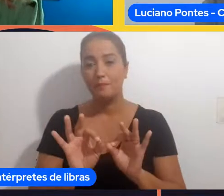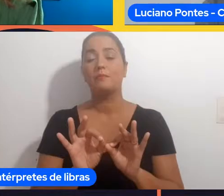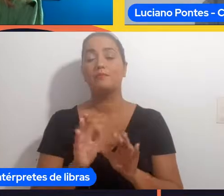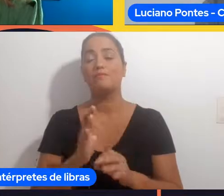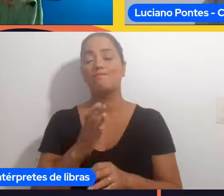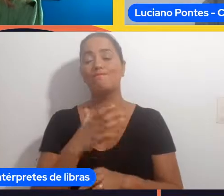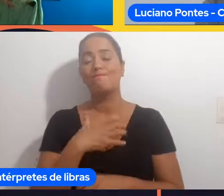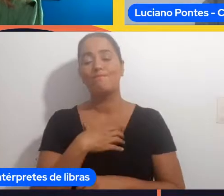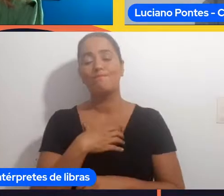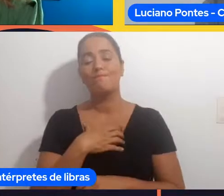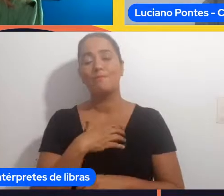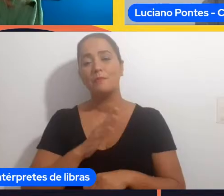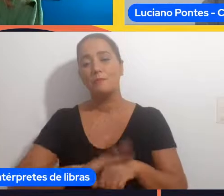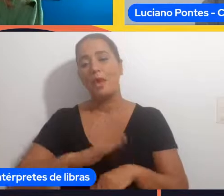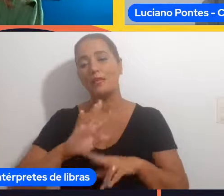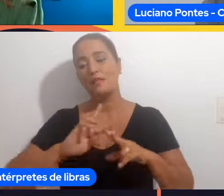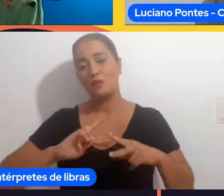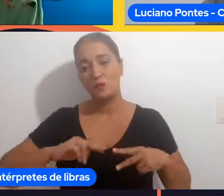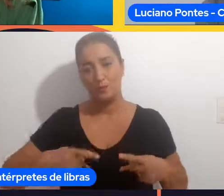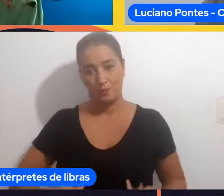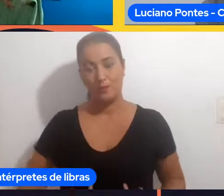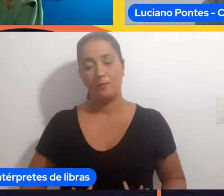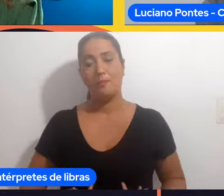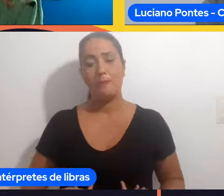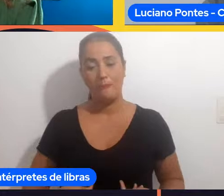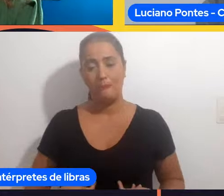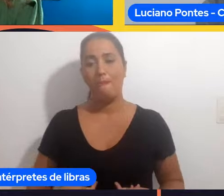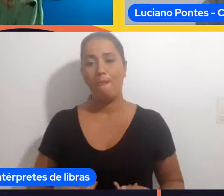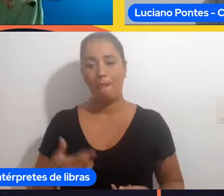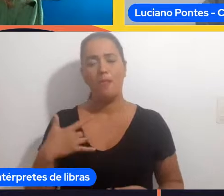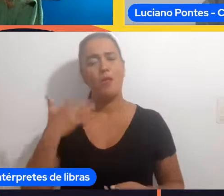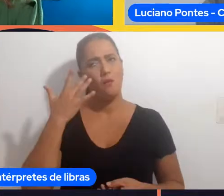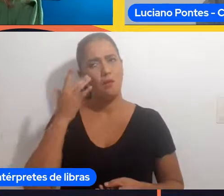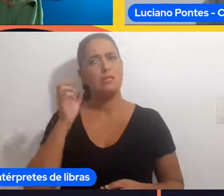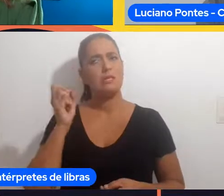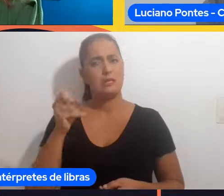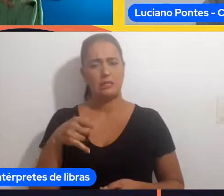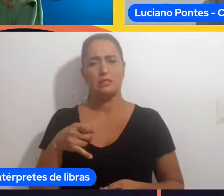humano. Então, eu acho, sim, que é político.